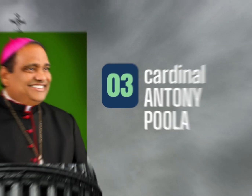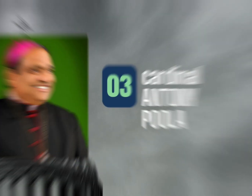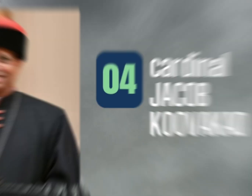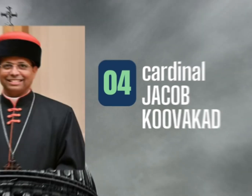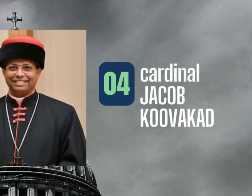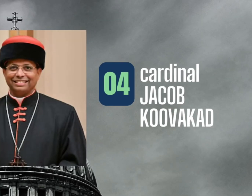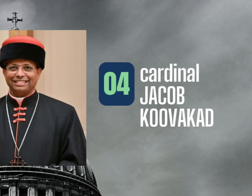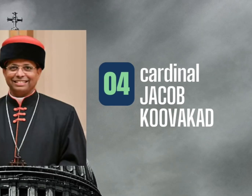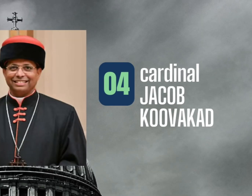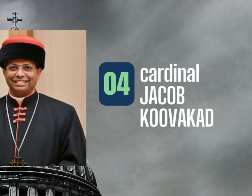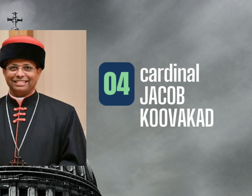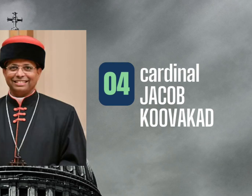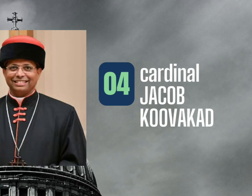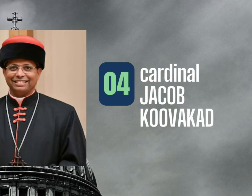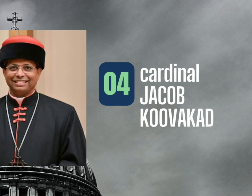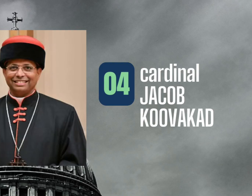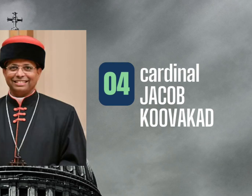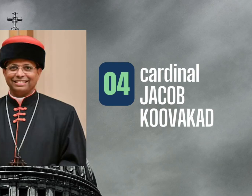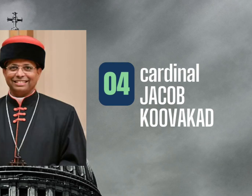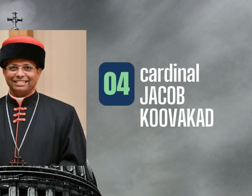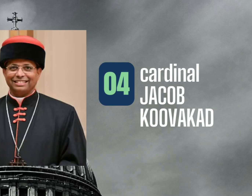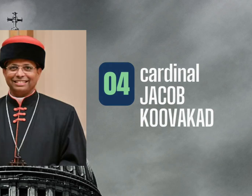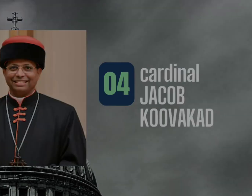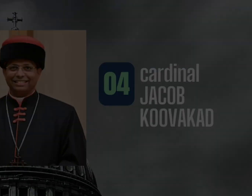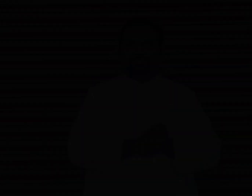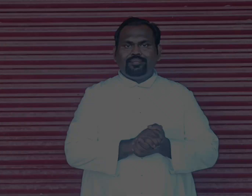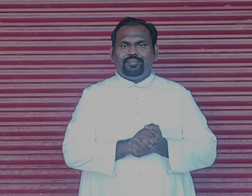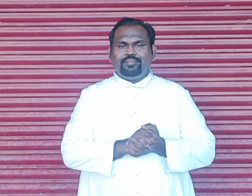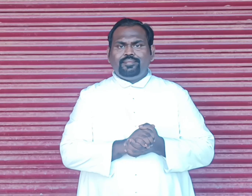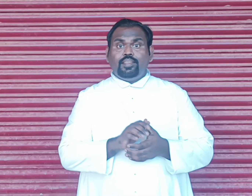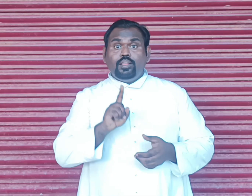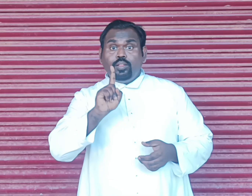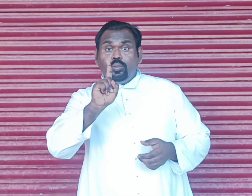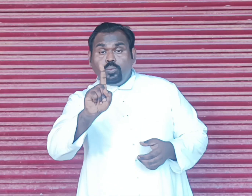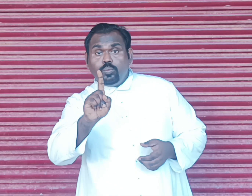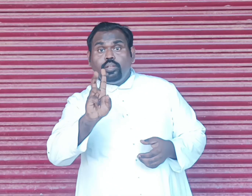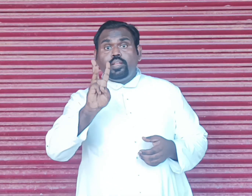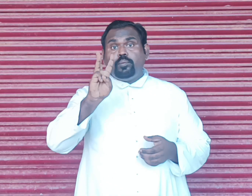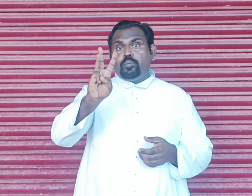ഫൂല, അതോടൊപ്പം തന്നെ കാർഡിനൽ ജേക്കബ് കൂവക്കാട്.